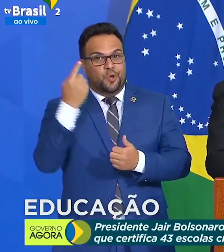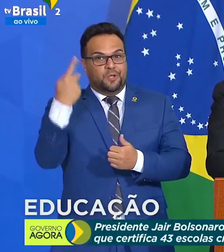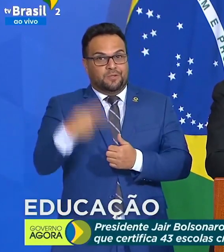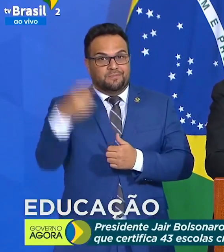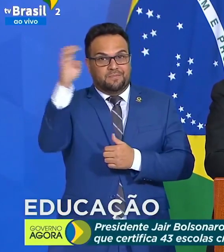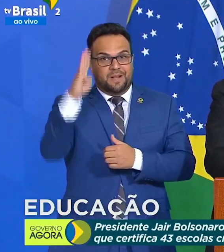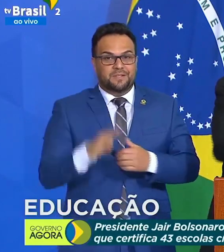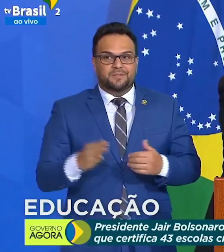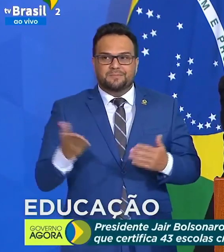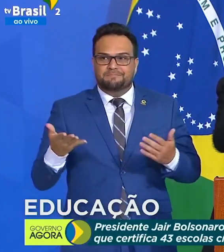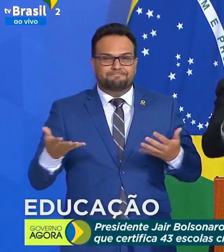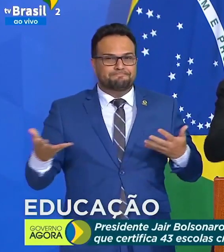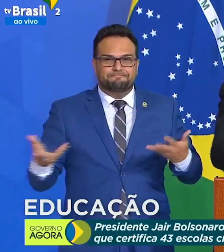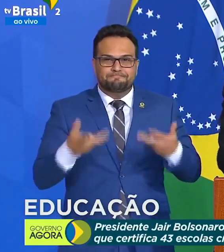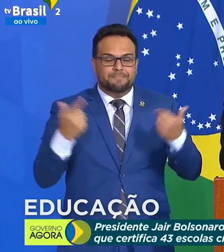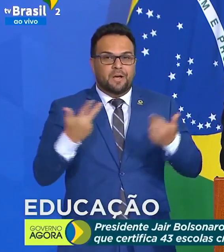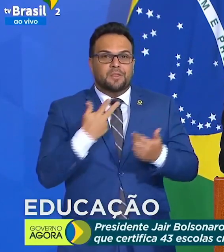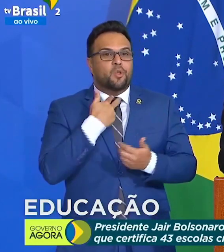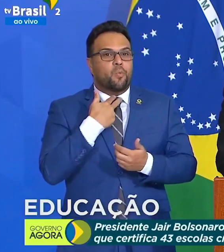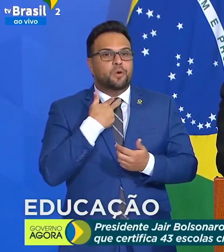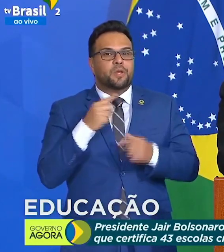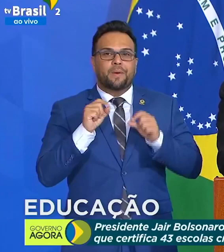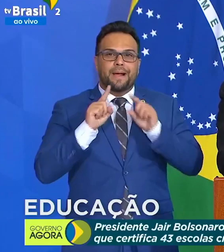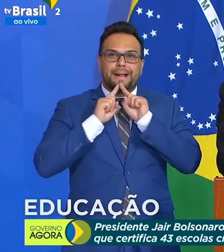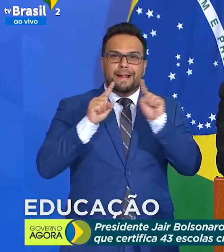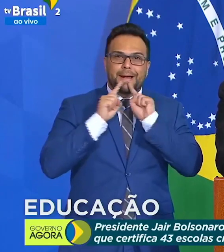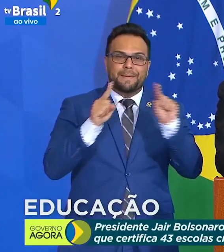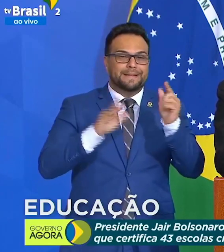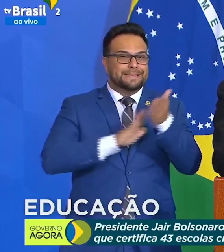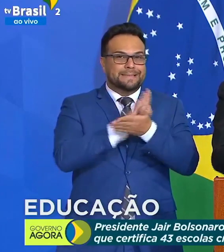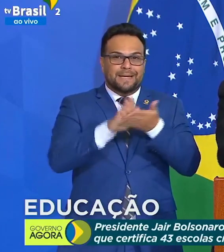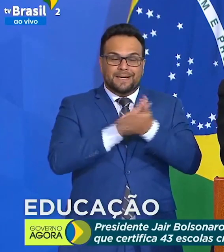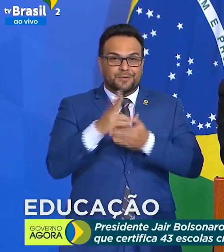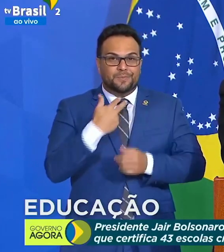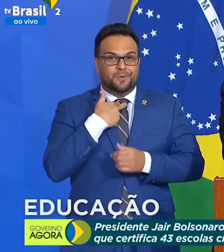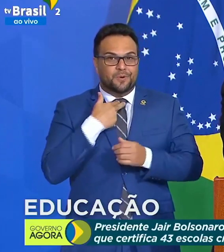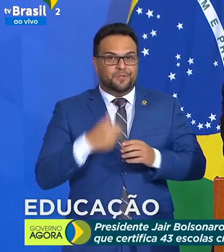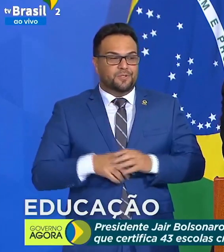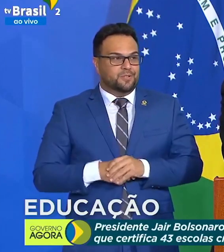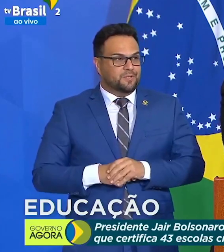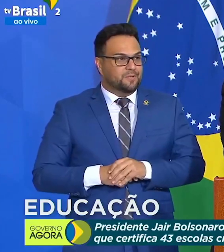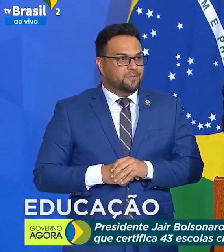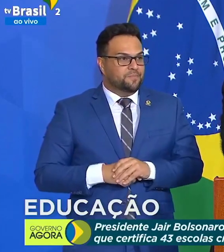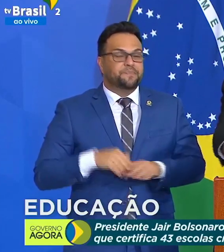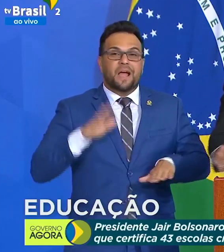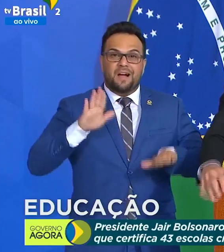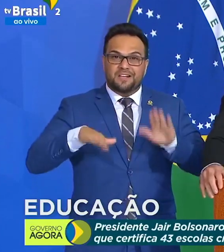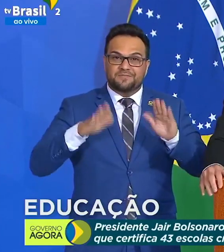Fantástico. Não podemos reclamar de nada. Por vezes,